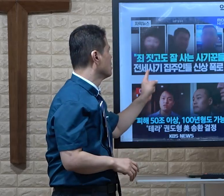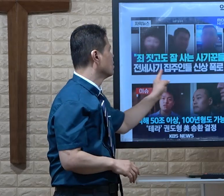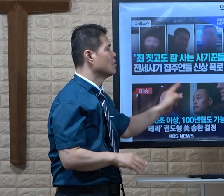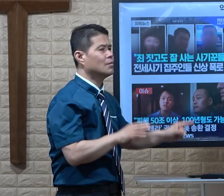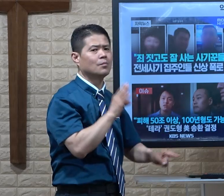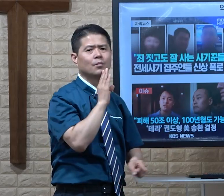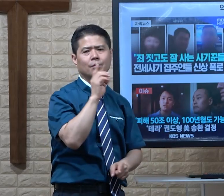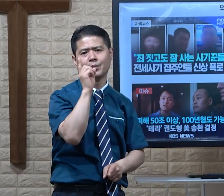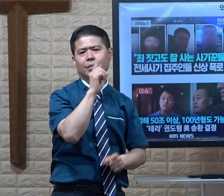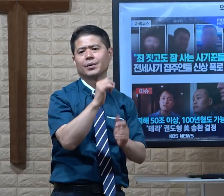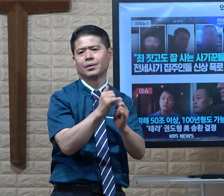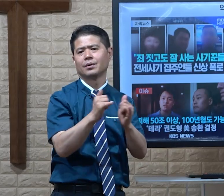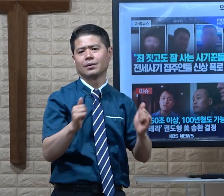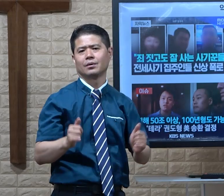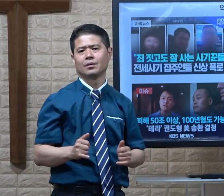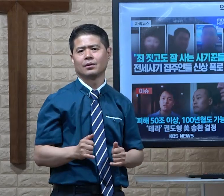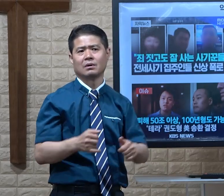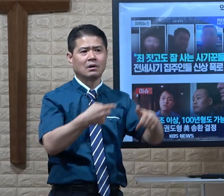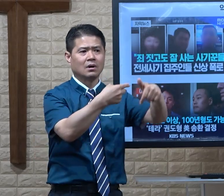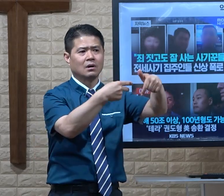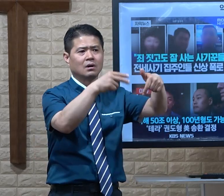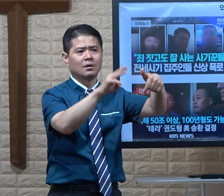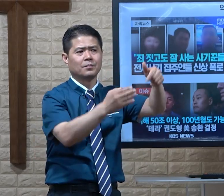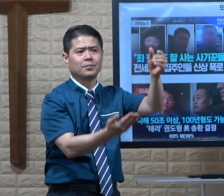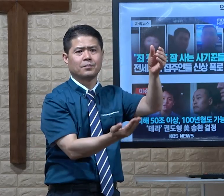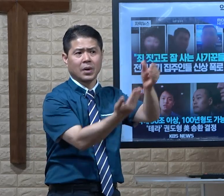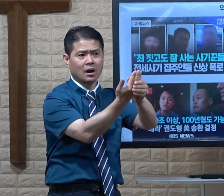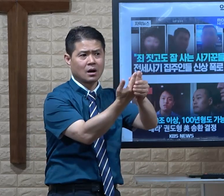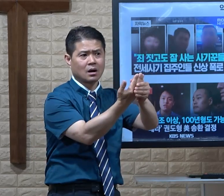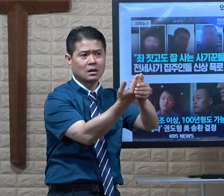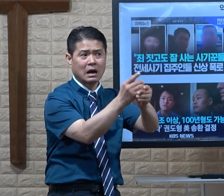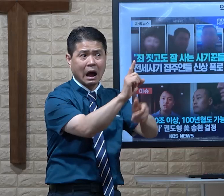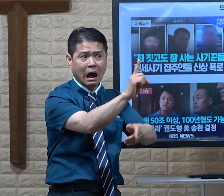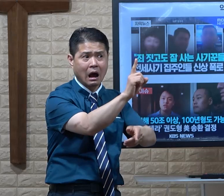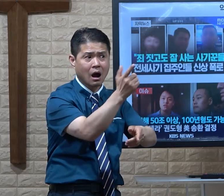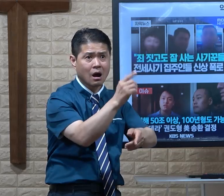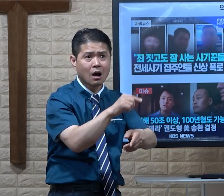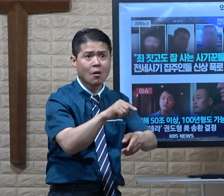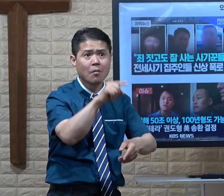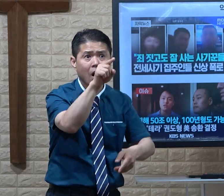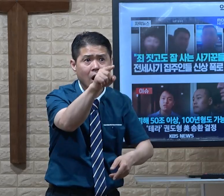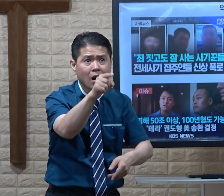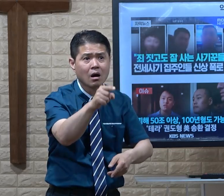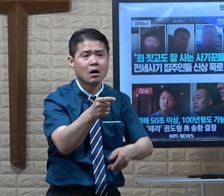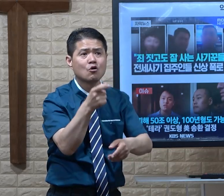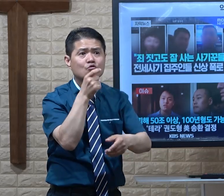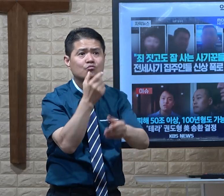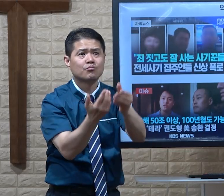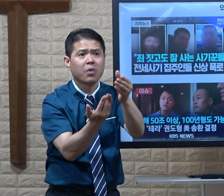법을 악용해서 바로 이런 전세 사기가 생겨나는 것입니다. 인천에서 발발된 한 사건뿐만 아니라